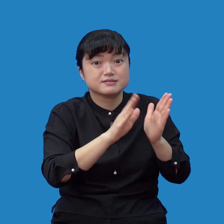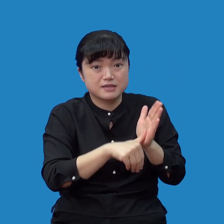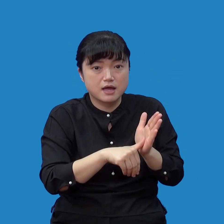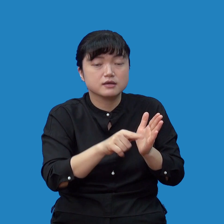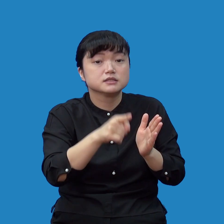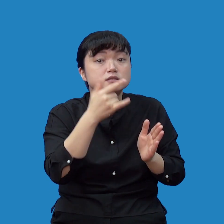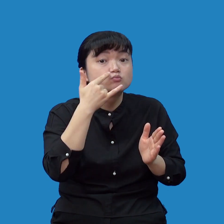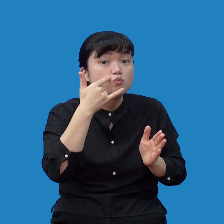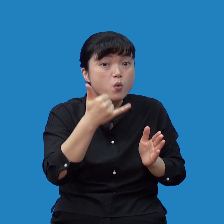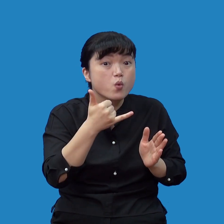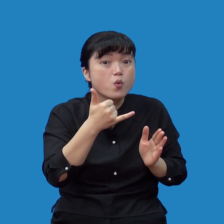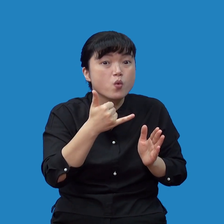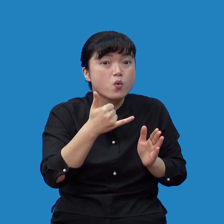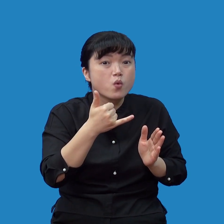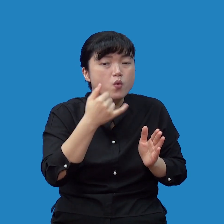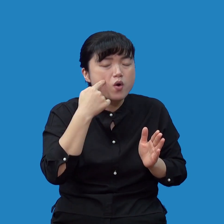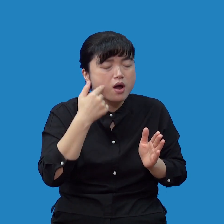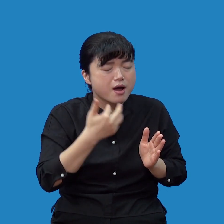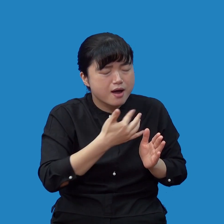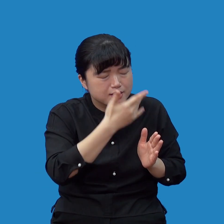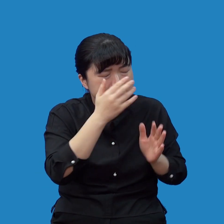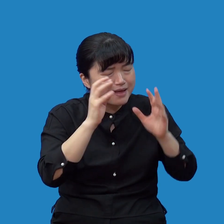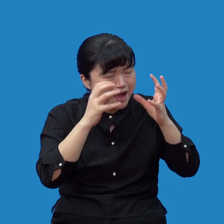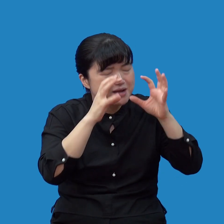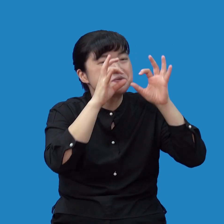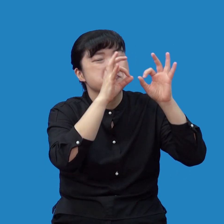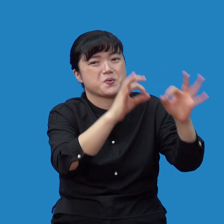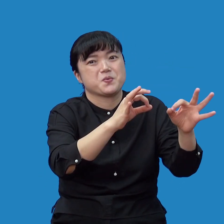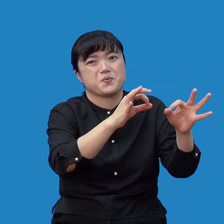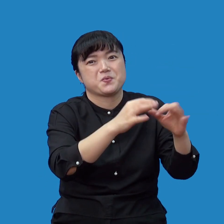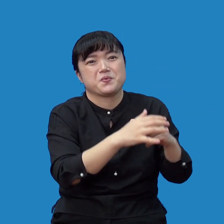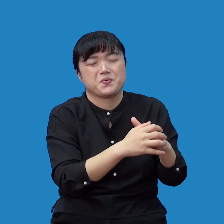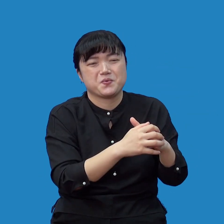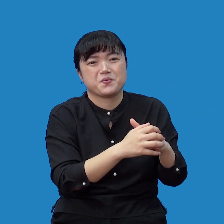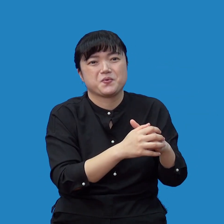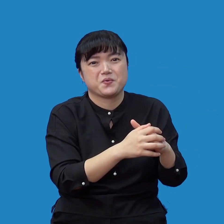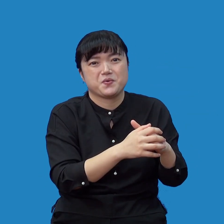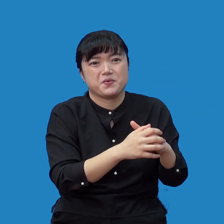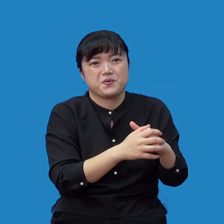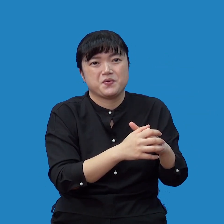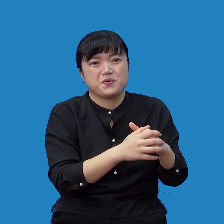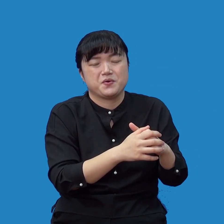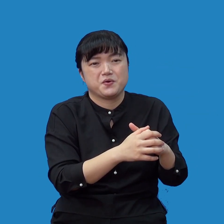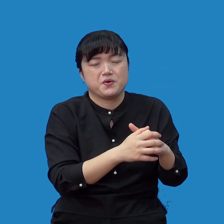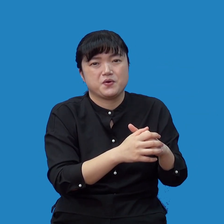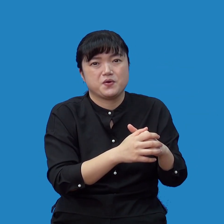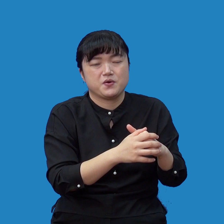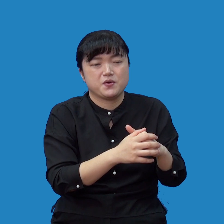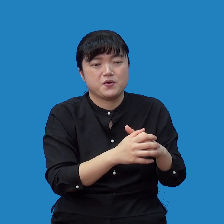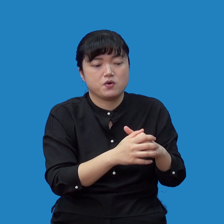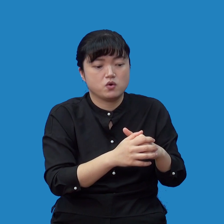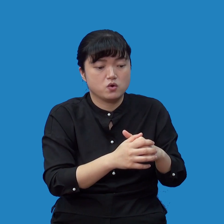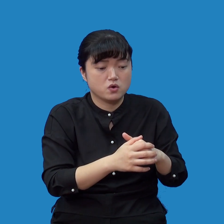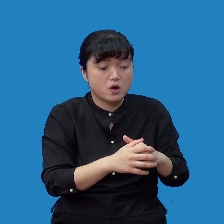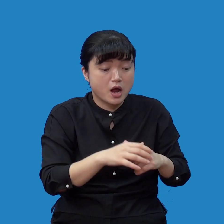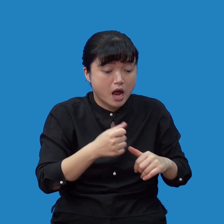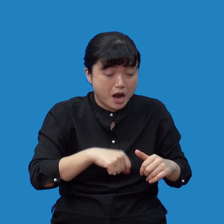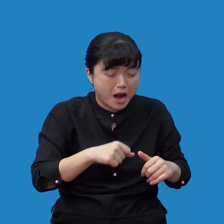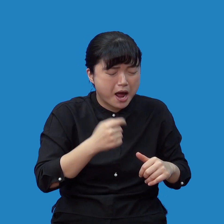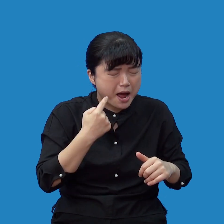그 부모가 아름다운 아이임을 보고, 이 부모가 모세를 아름답다고